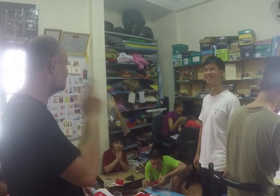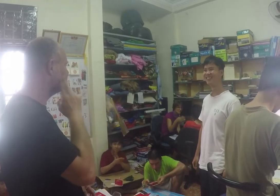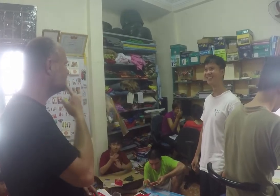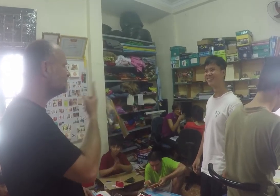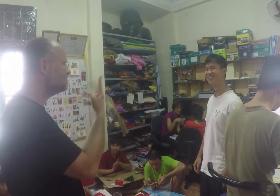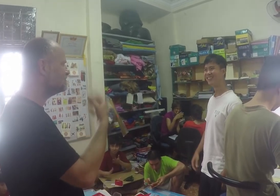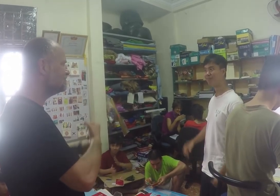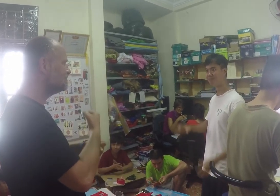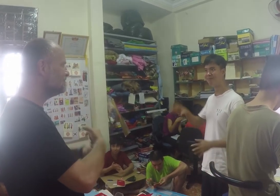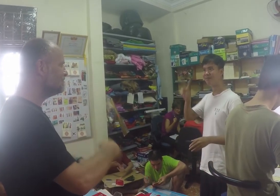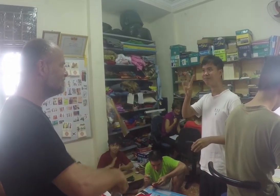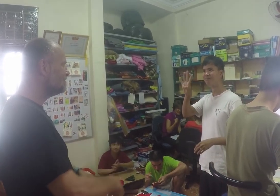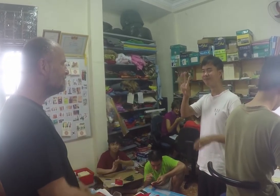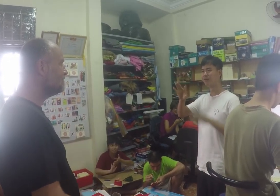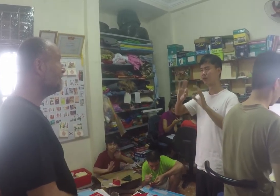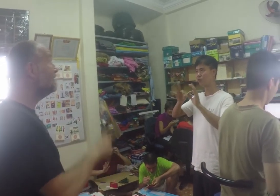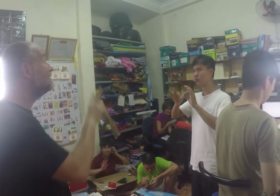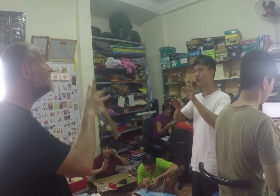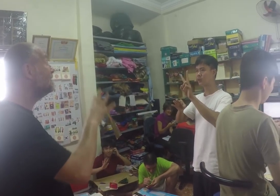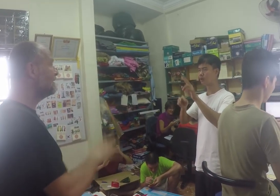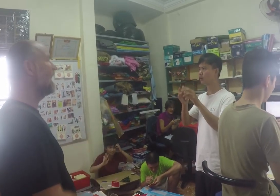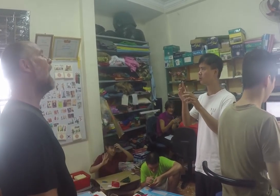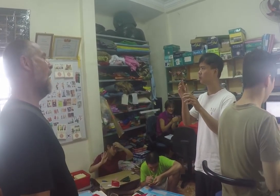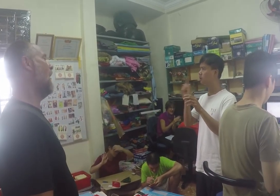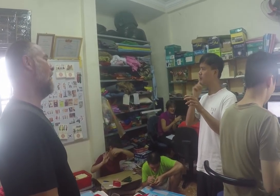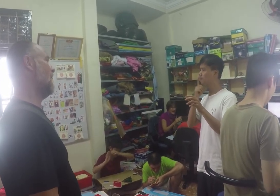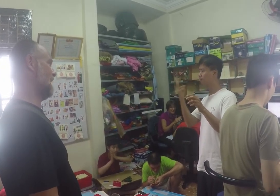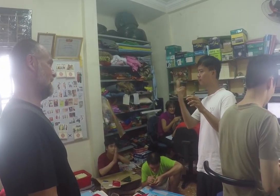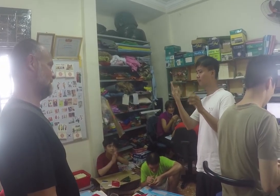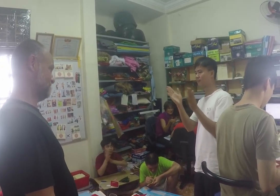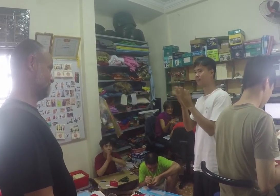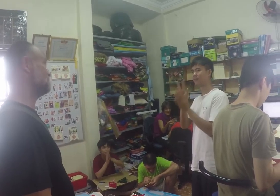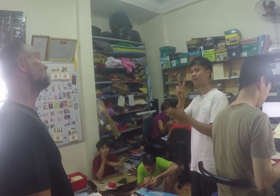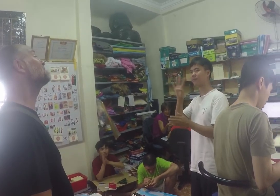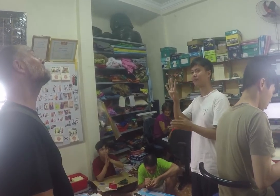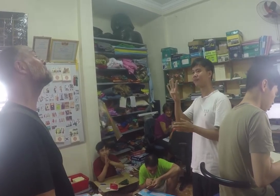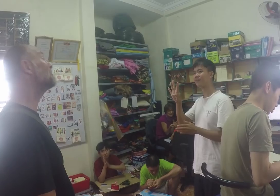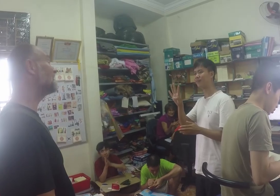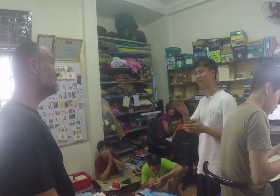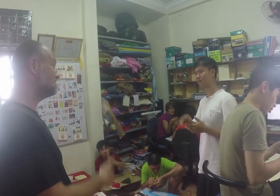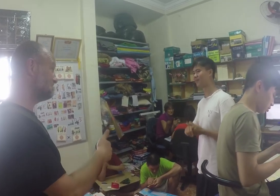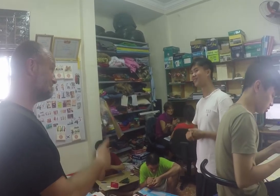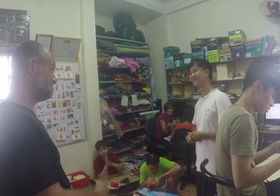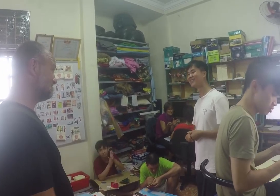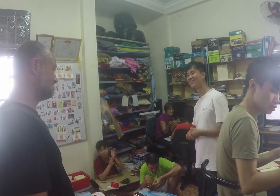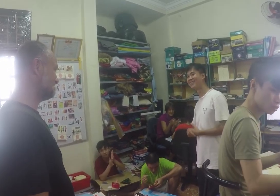Und wie viele Gehörlose arbeiten hier? 24. Nein, warte, 2 sind Dolmetscher, also 22